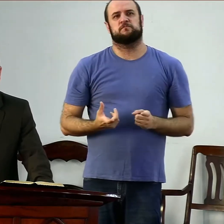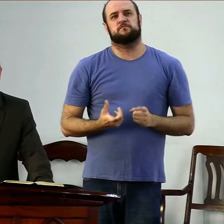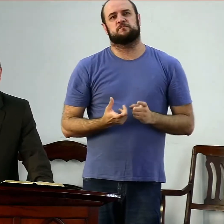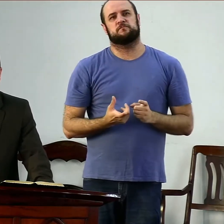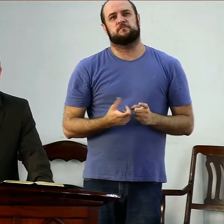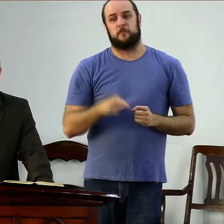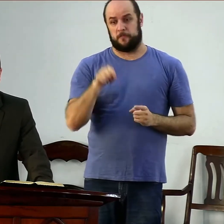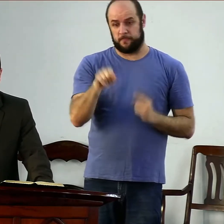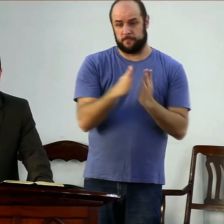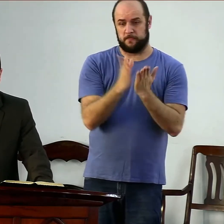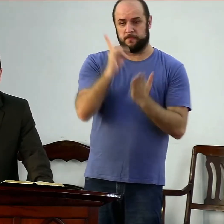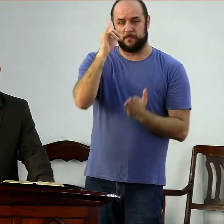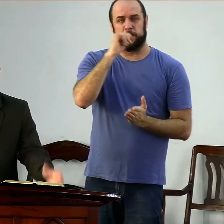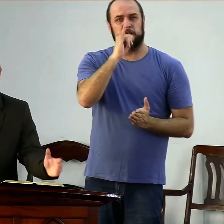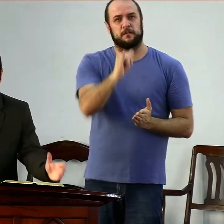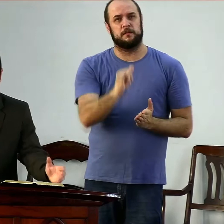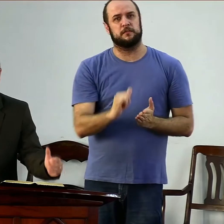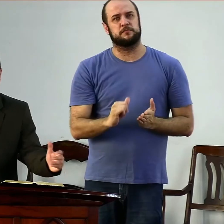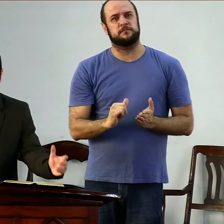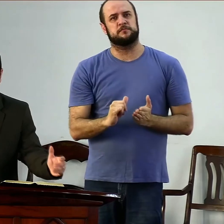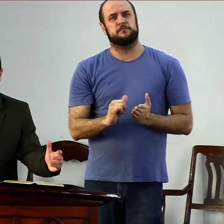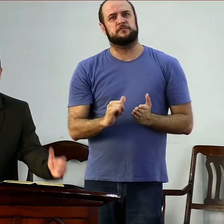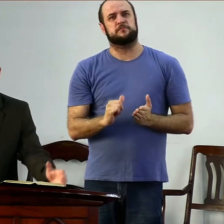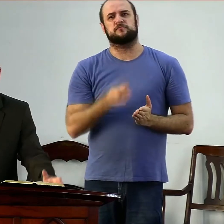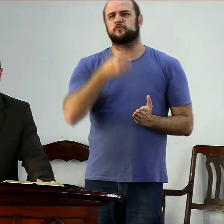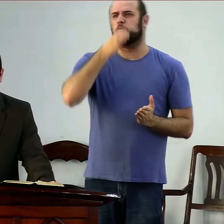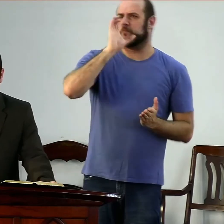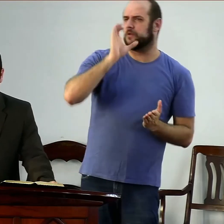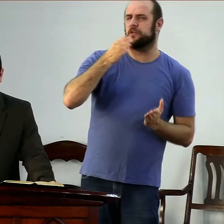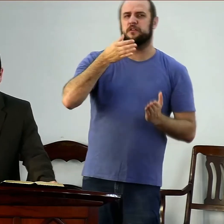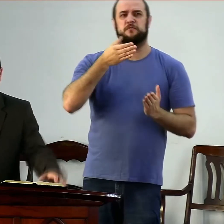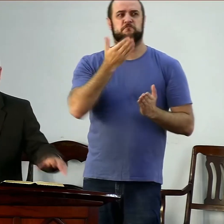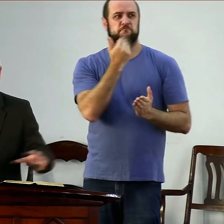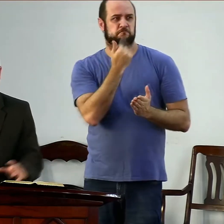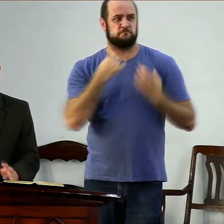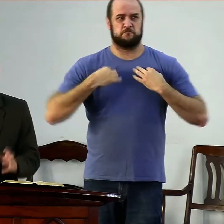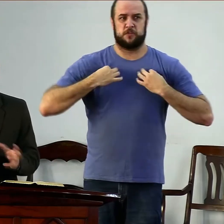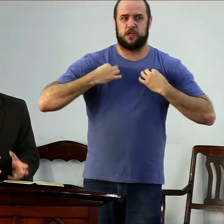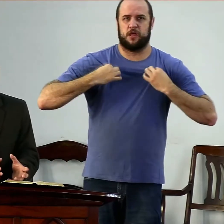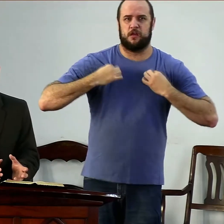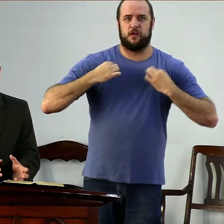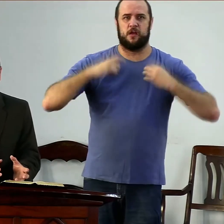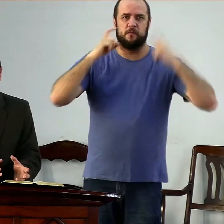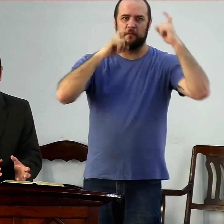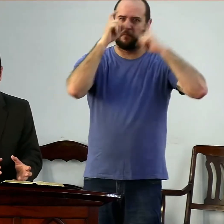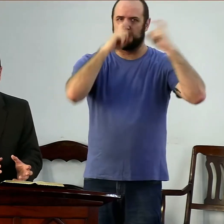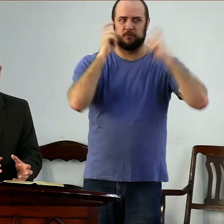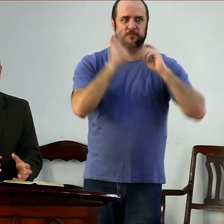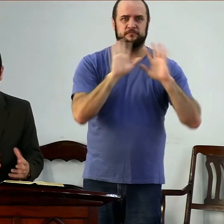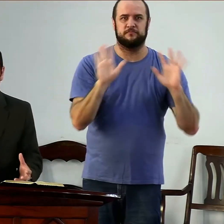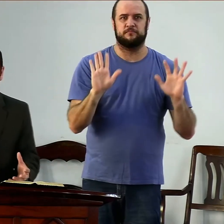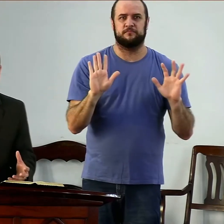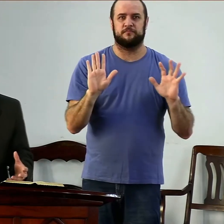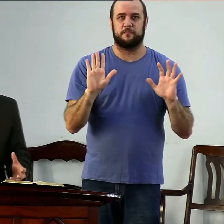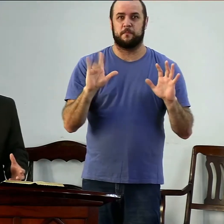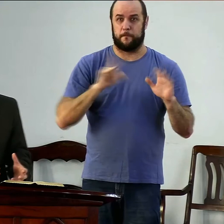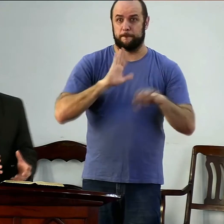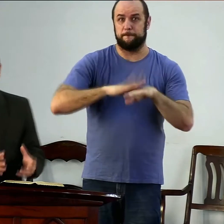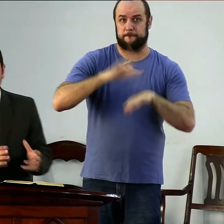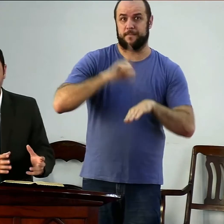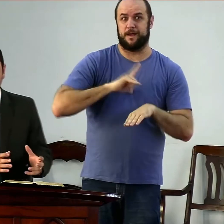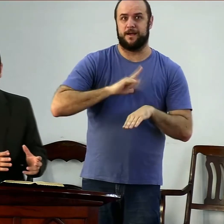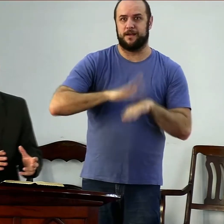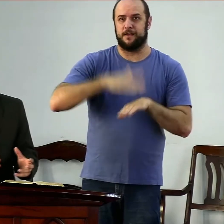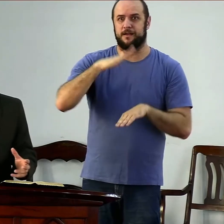dita aqui na Bíblia, comer, beber e vestir, não se resume a isso. Mas aqui o que Jesus